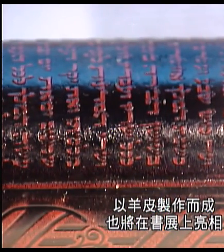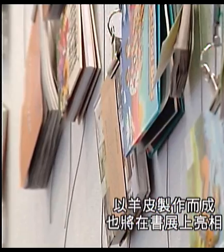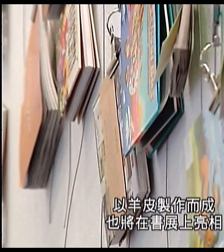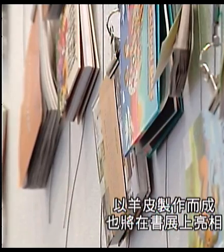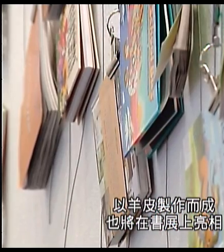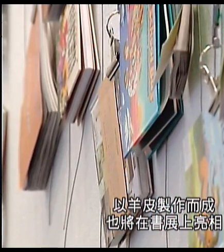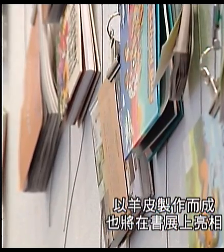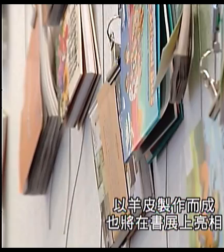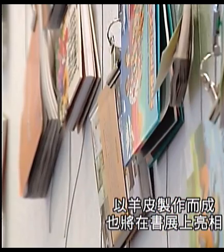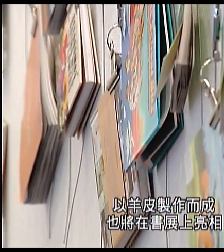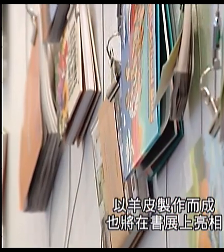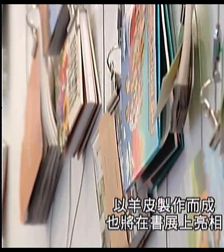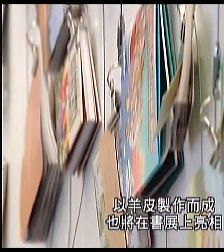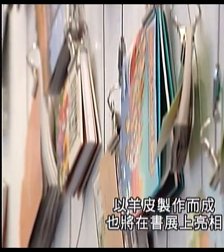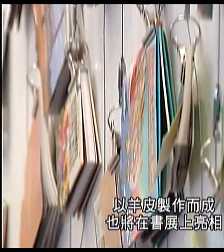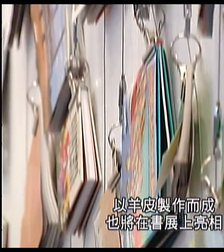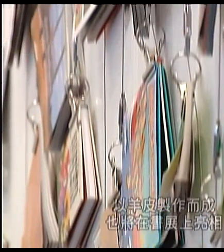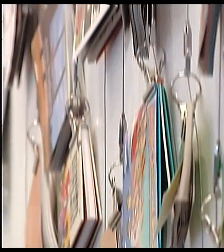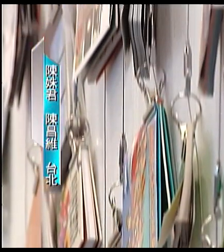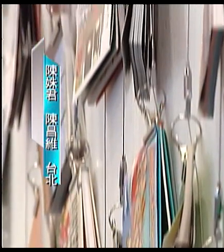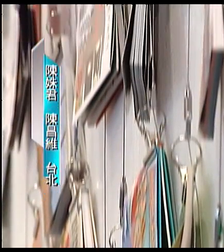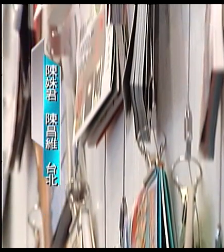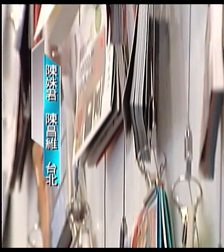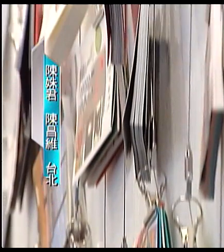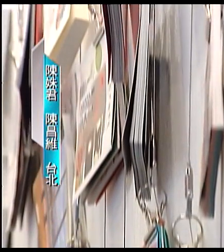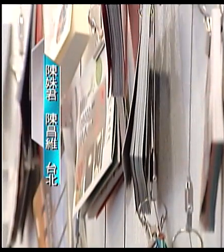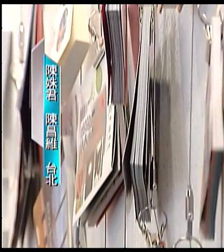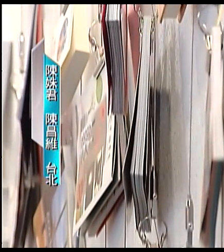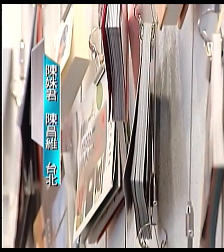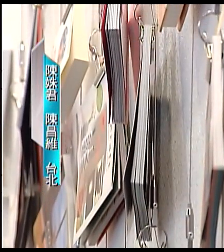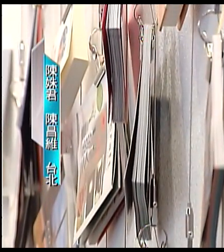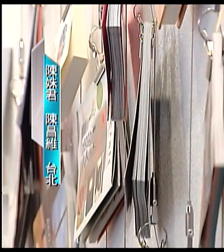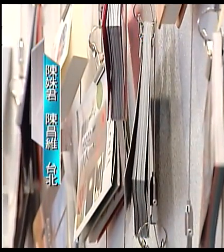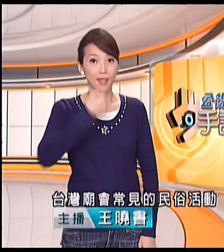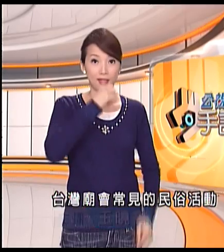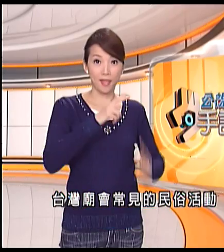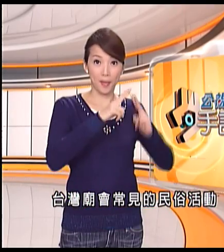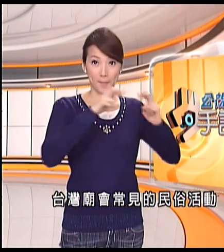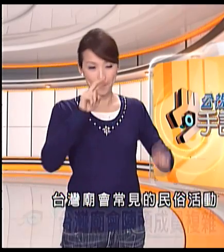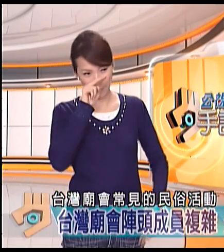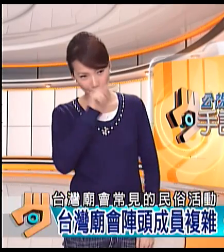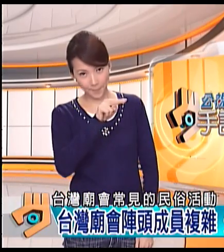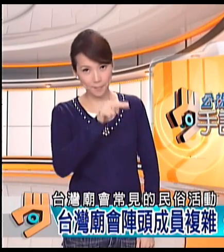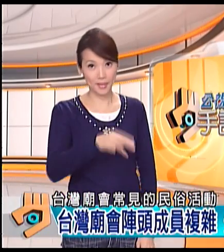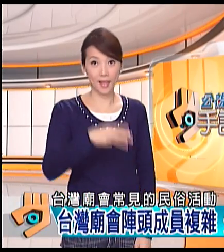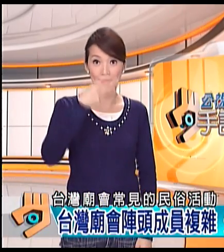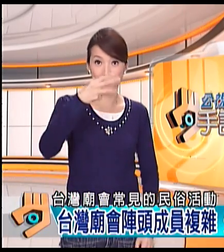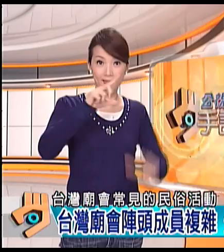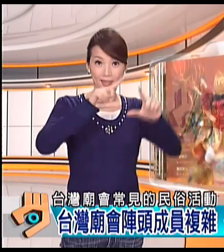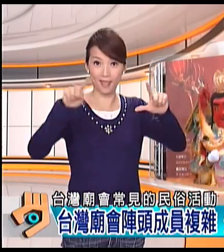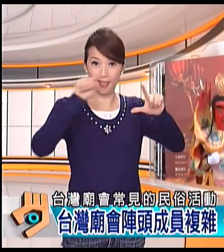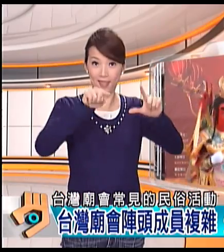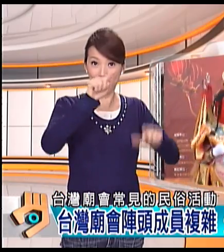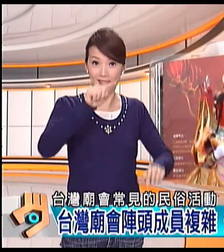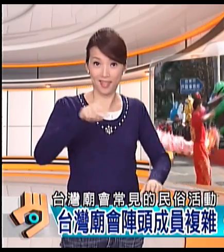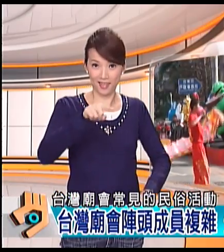将在书展上亮相。记者陈淑君、陈长伟台北报道。 台湾庙会常见的民俗活动阵